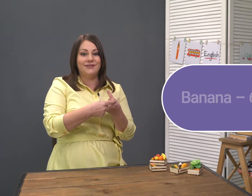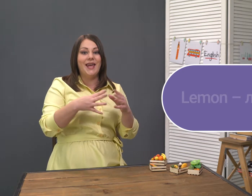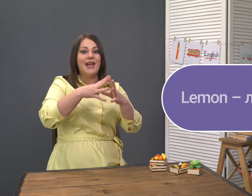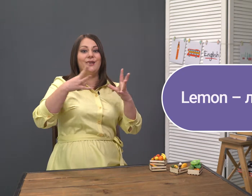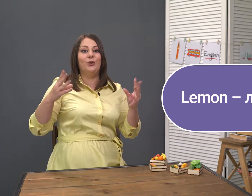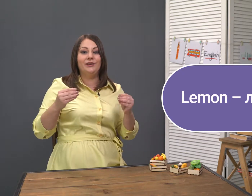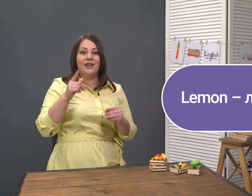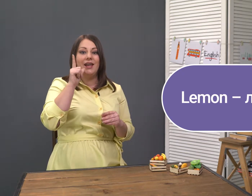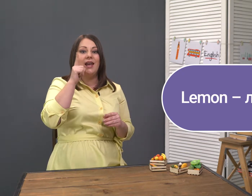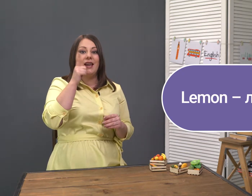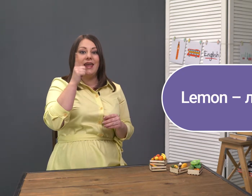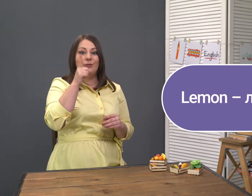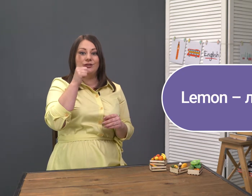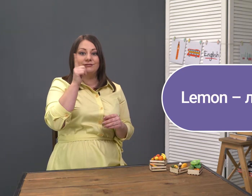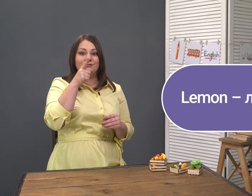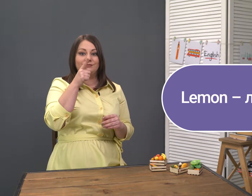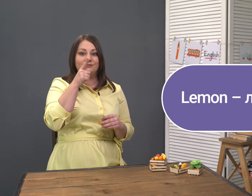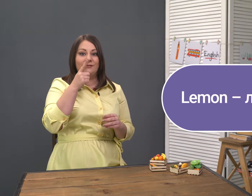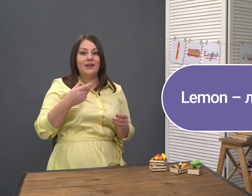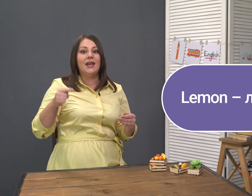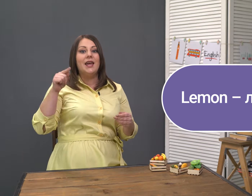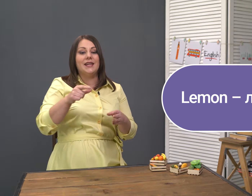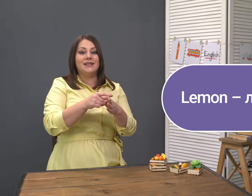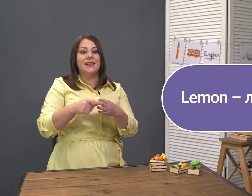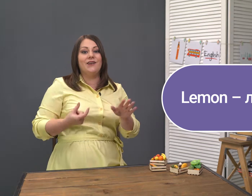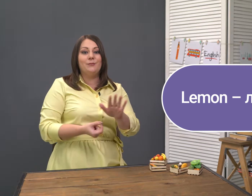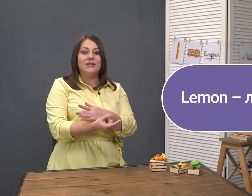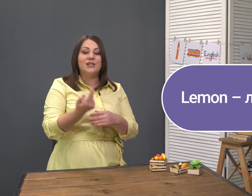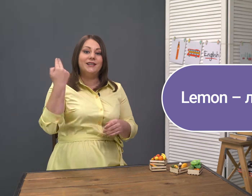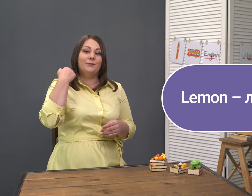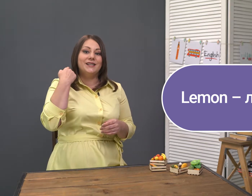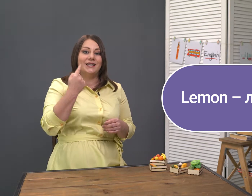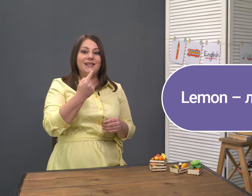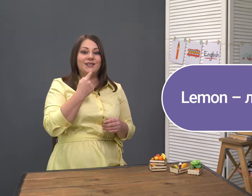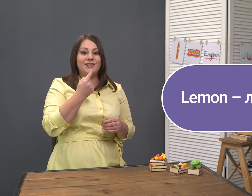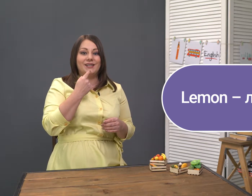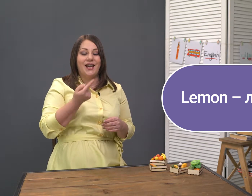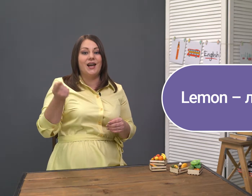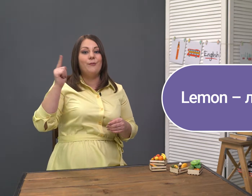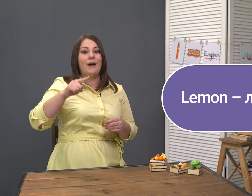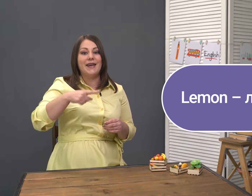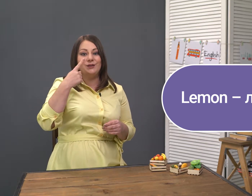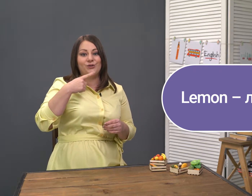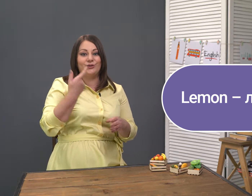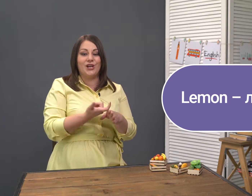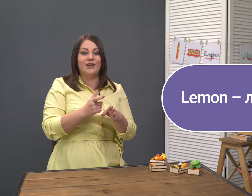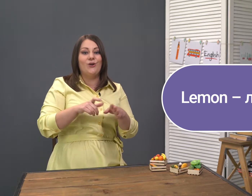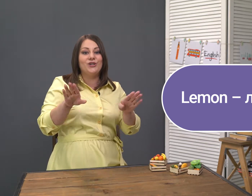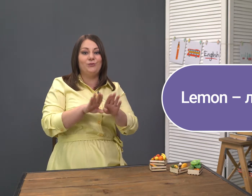Лимон. Лемон. Эти слова пришли к нам из английского языка, поэтому звучат очень